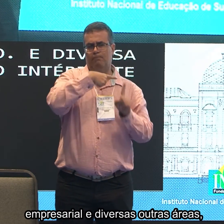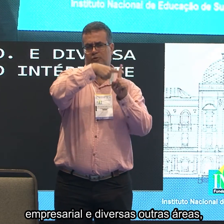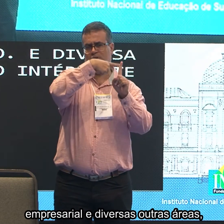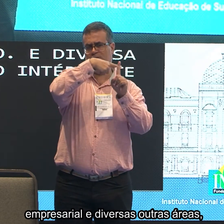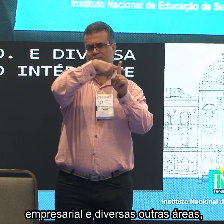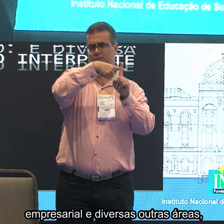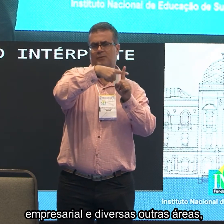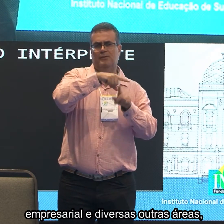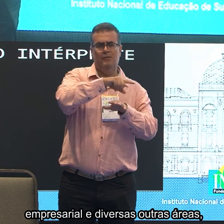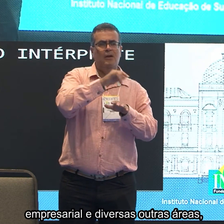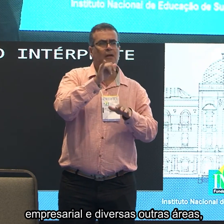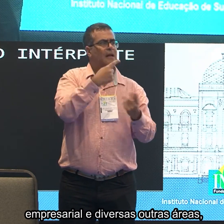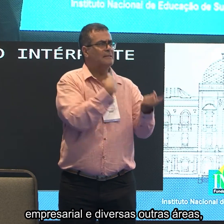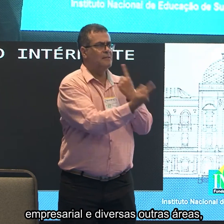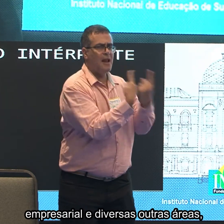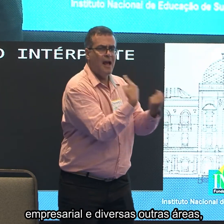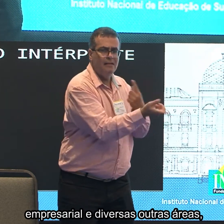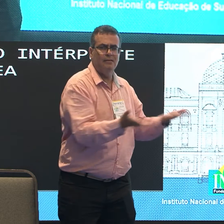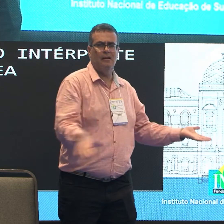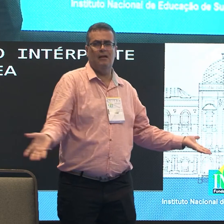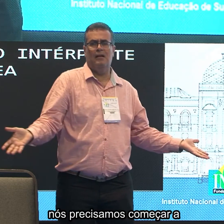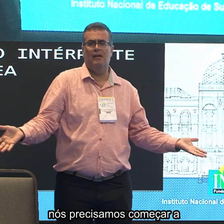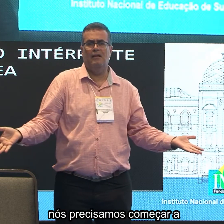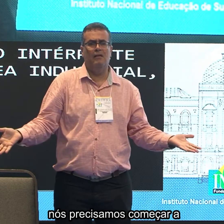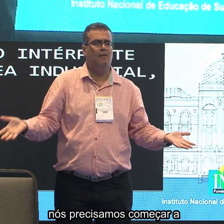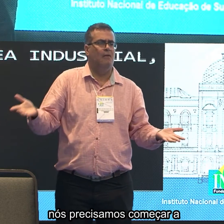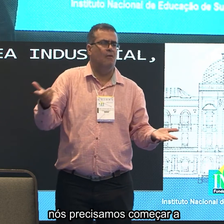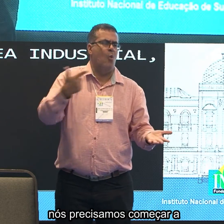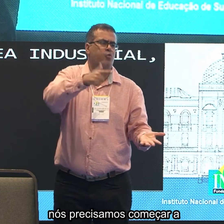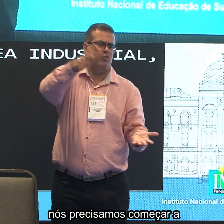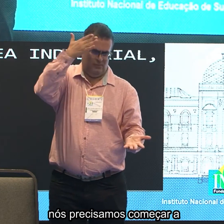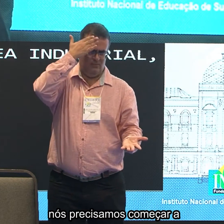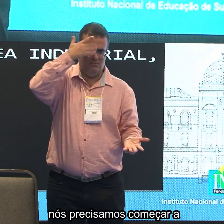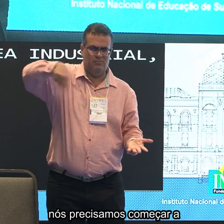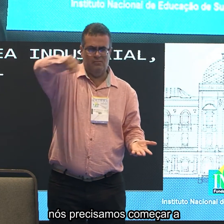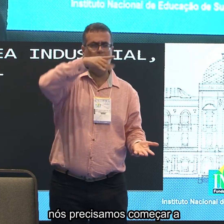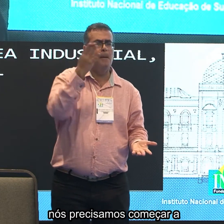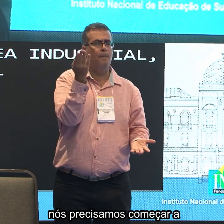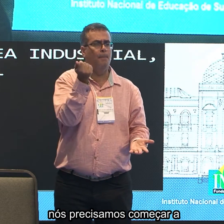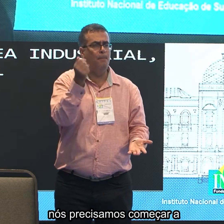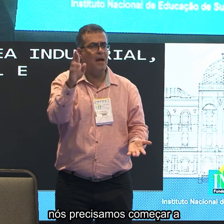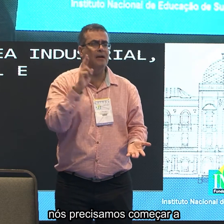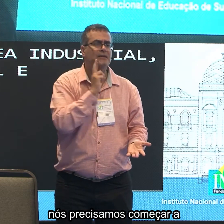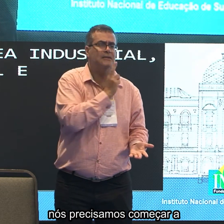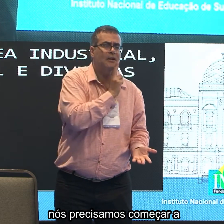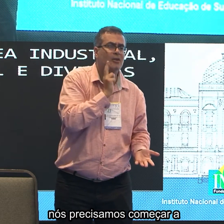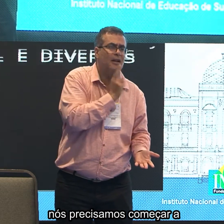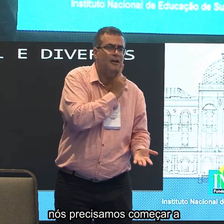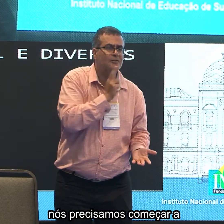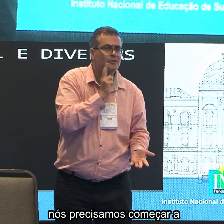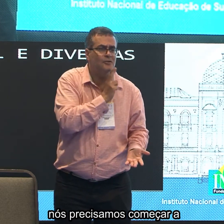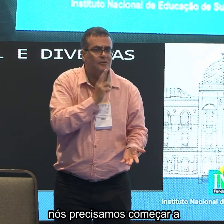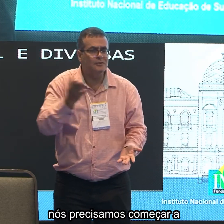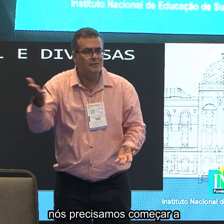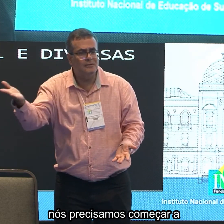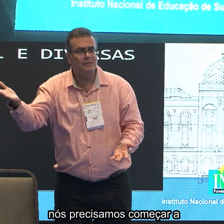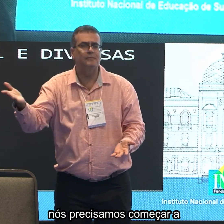empresarial e diversas outras áreas onde ser visto como algo positivo. Nós precisamos começar a